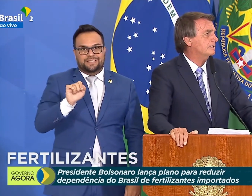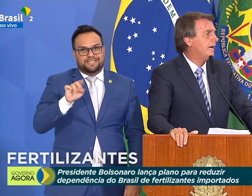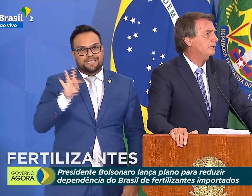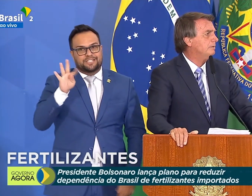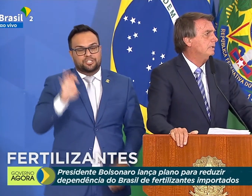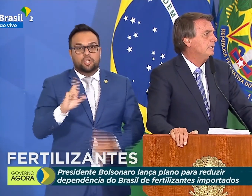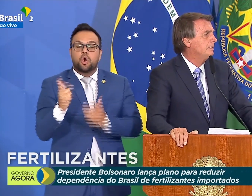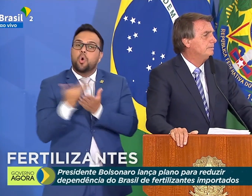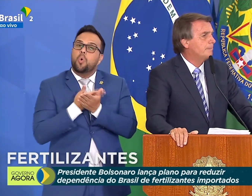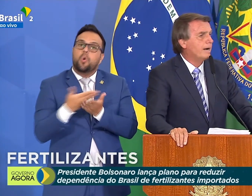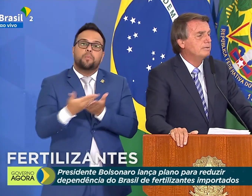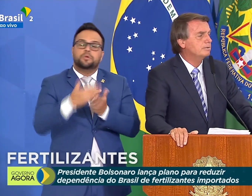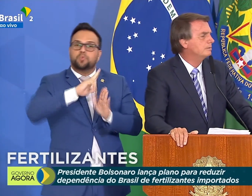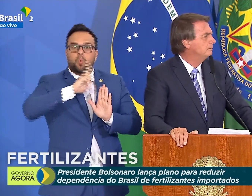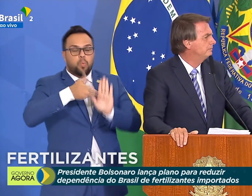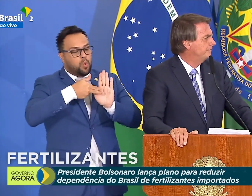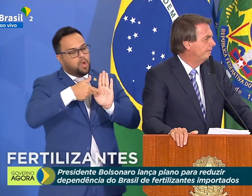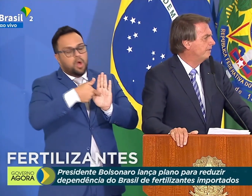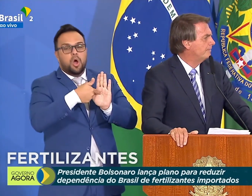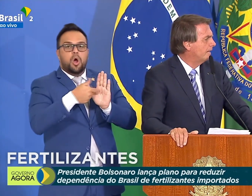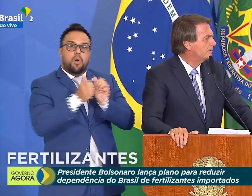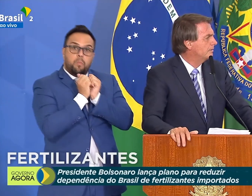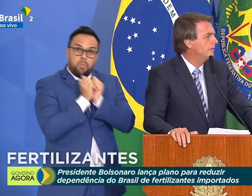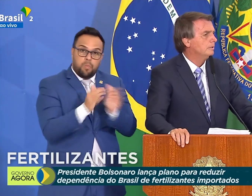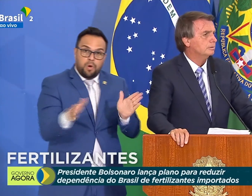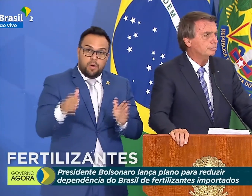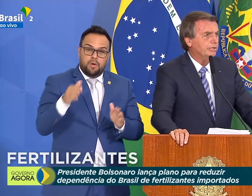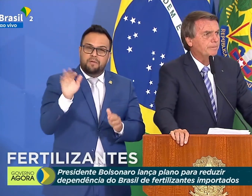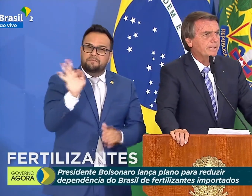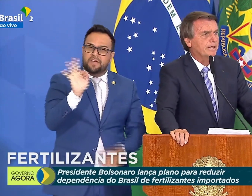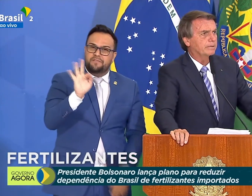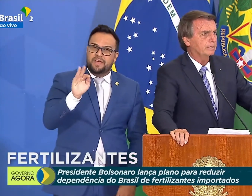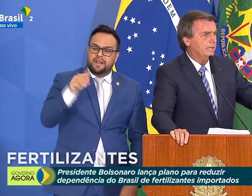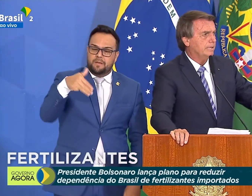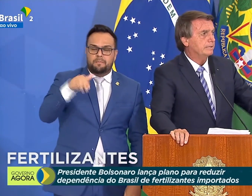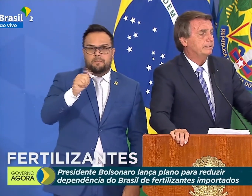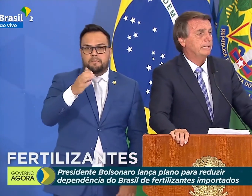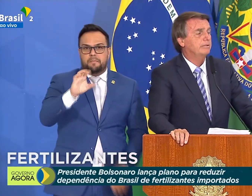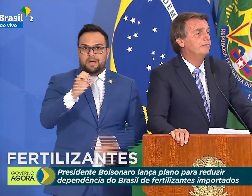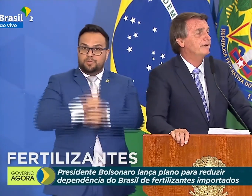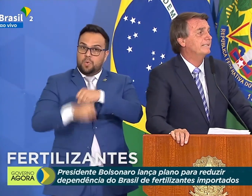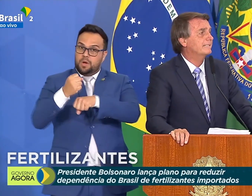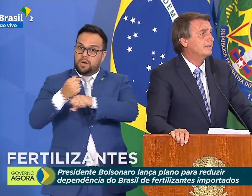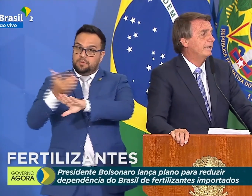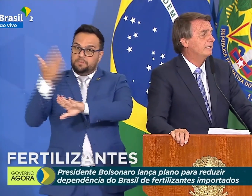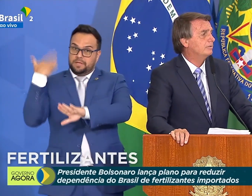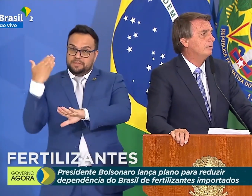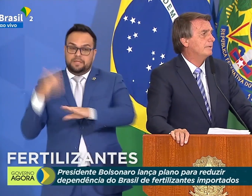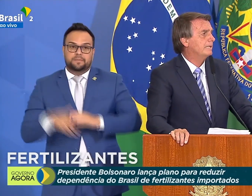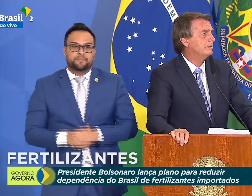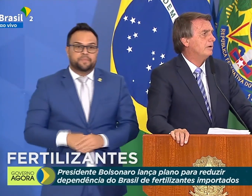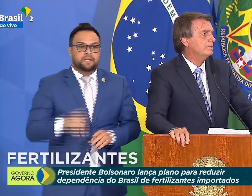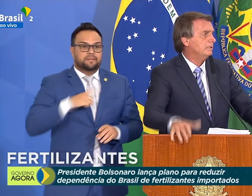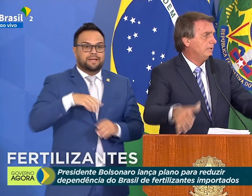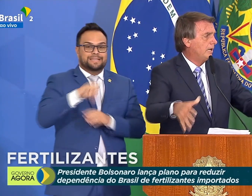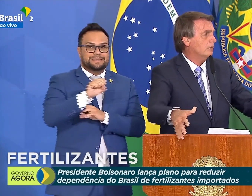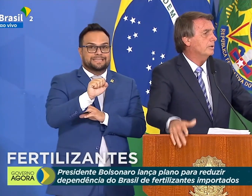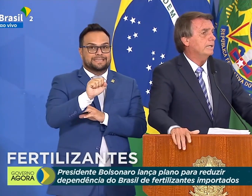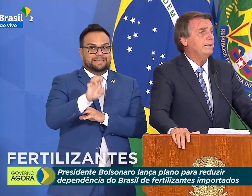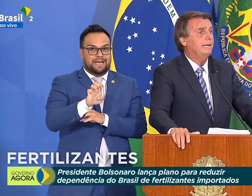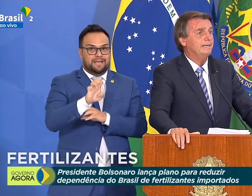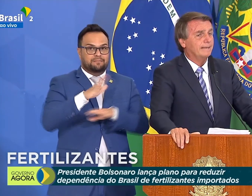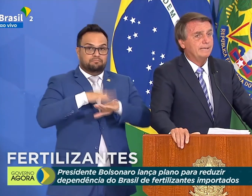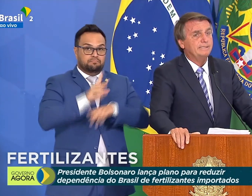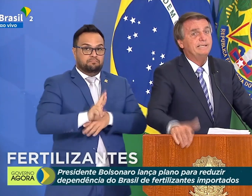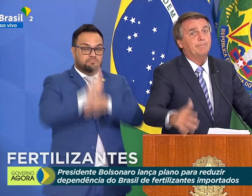ser gestado em fevereiro, março do ano passado, tendo à frente a SAE do Almirante Rocha.